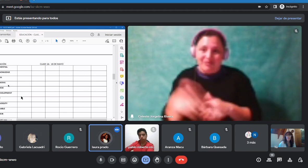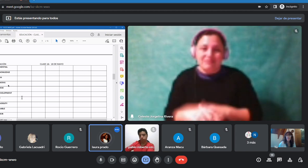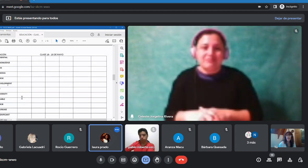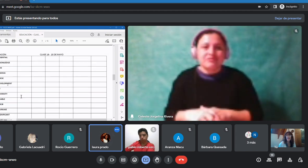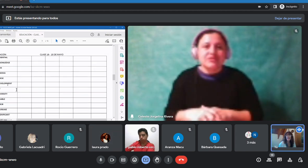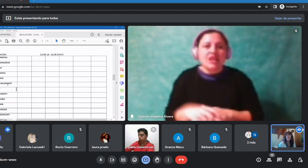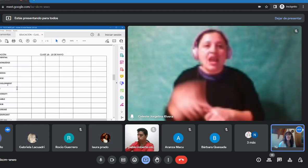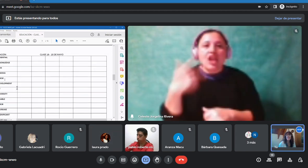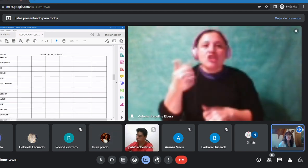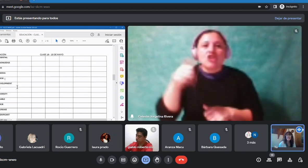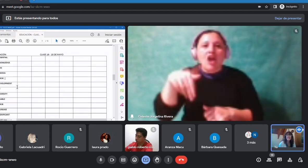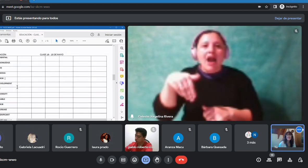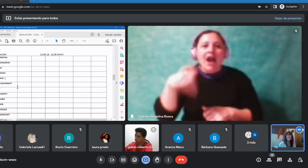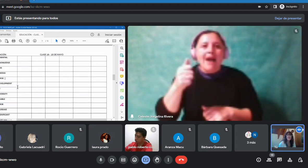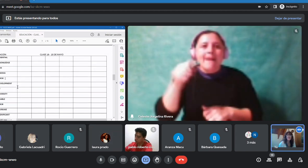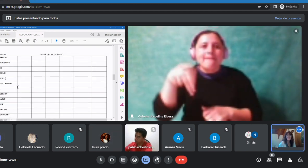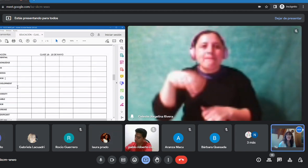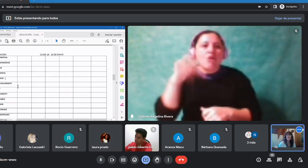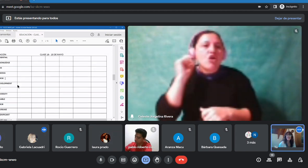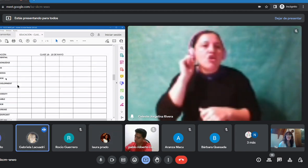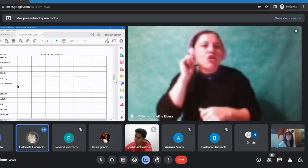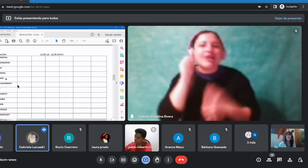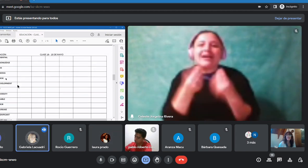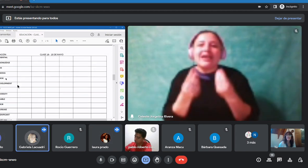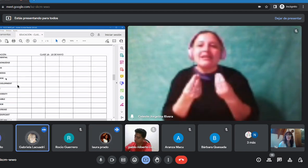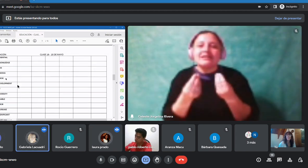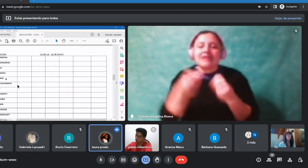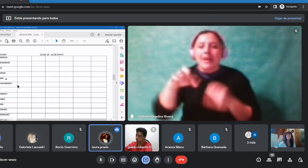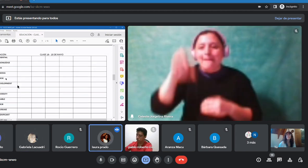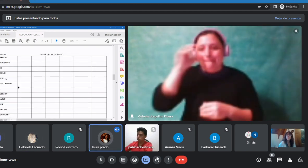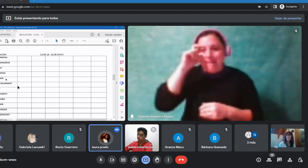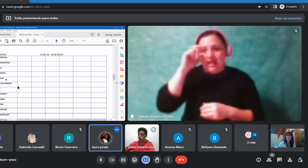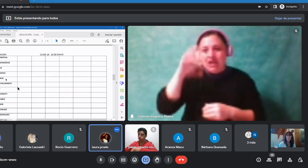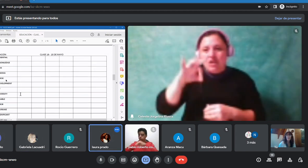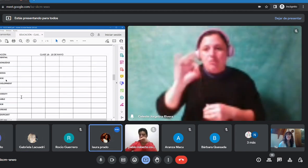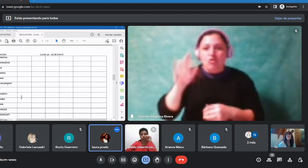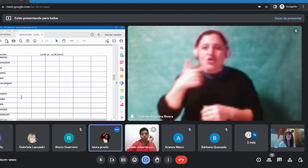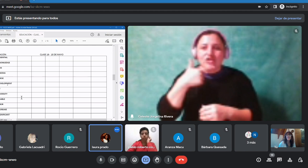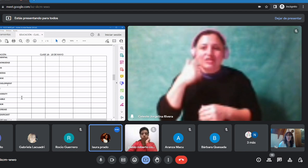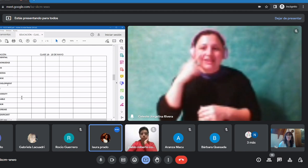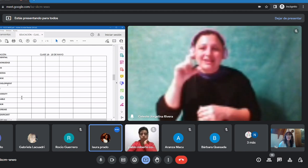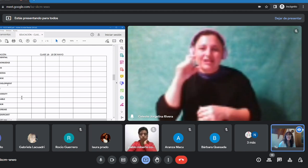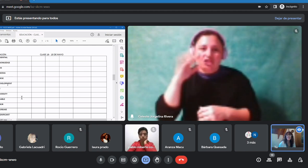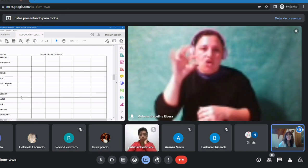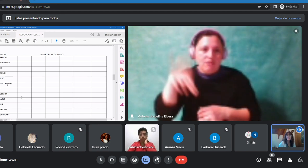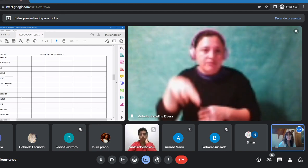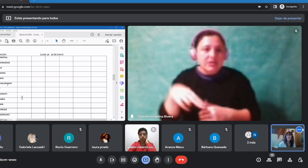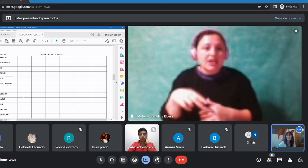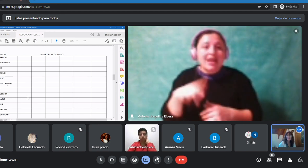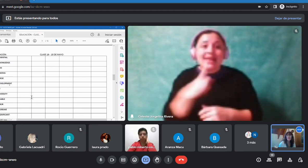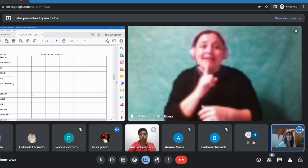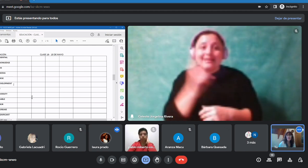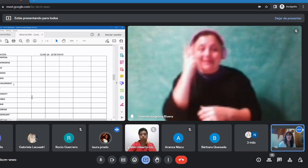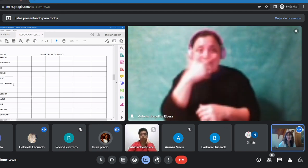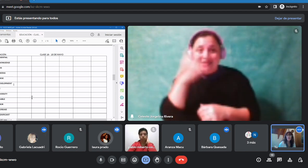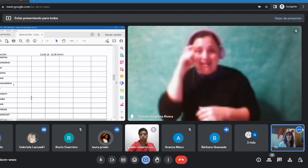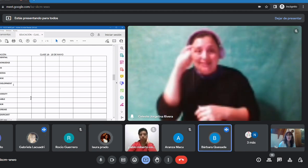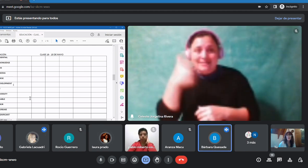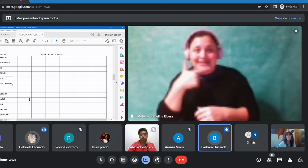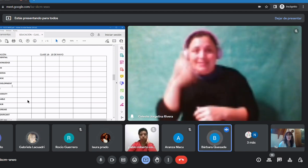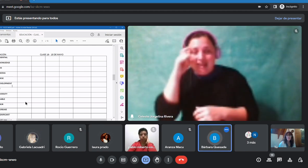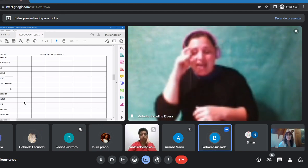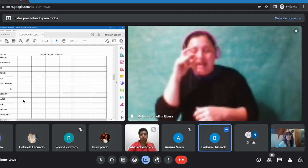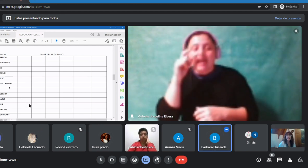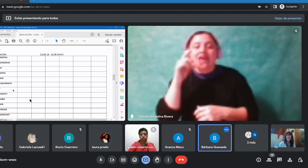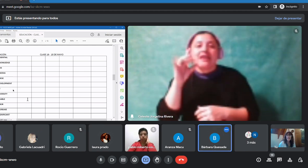Preposición. Bien. This. Determinante. Determinante. Development. Sustantivo.